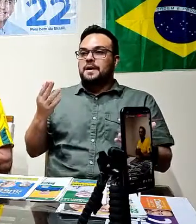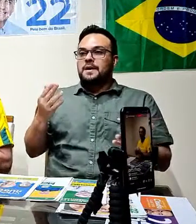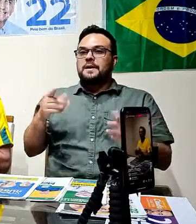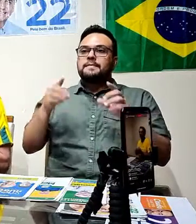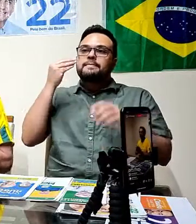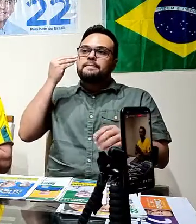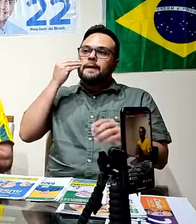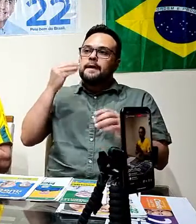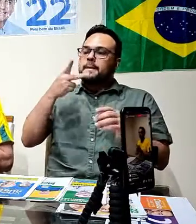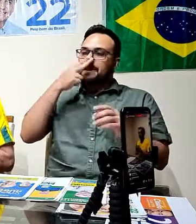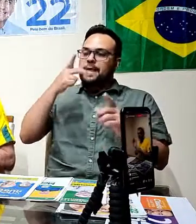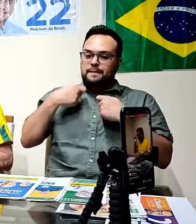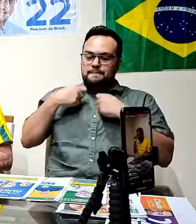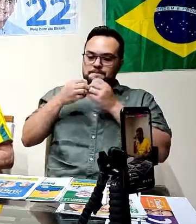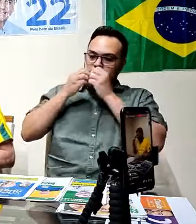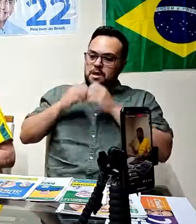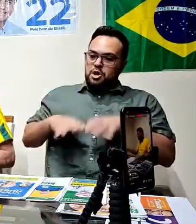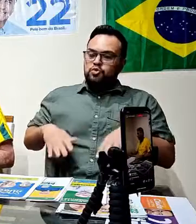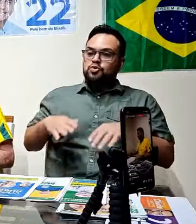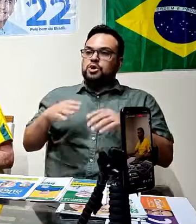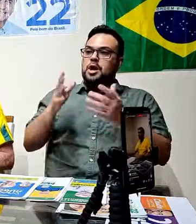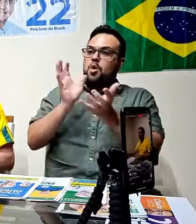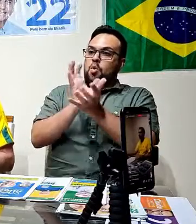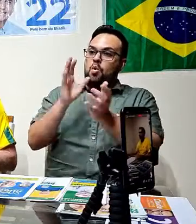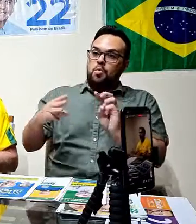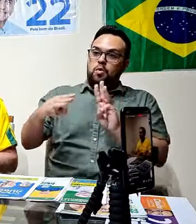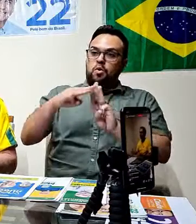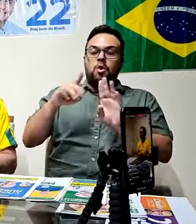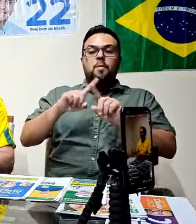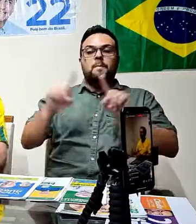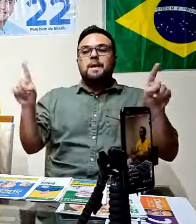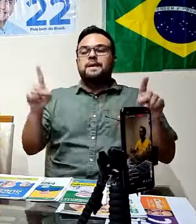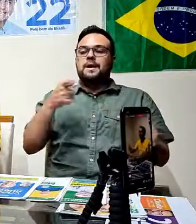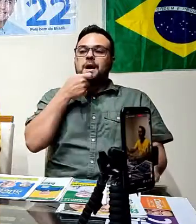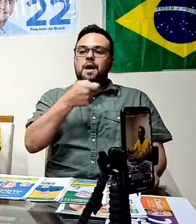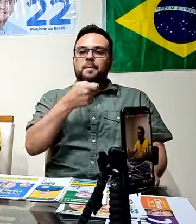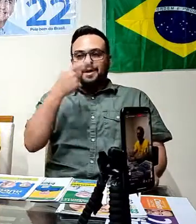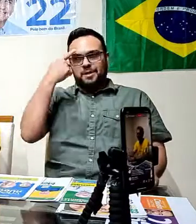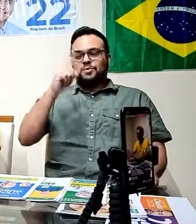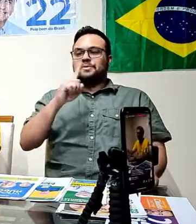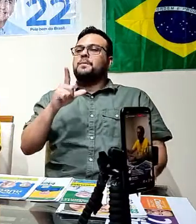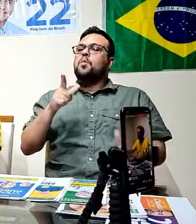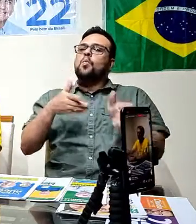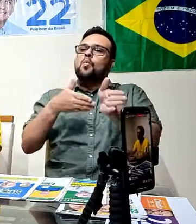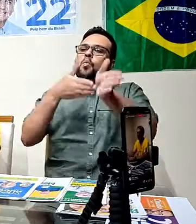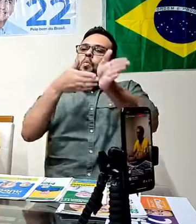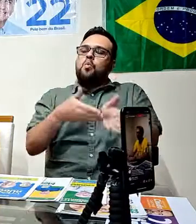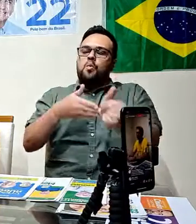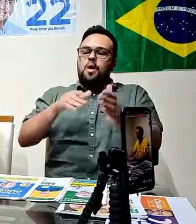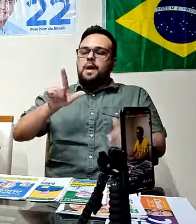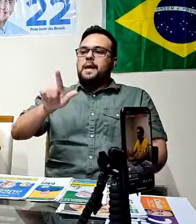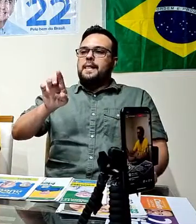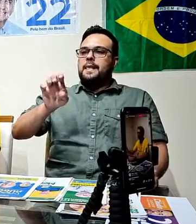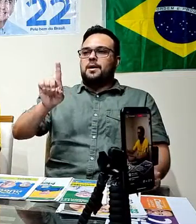Armadas, mas existe uma coisa que a empresa não sabe, né? Chama-se lealdade.